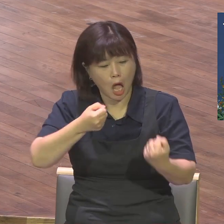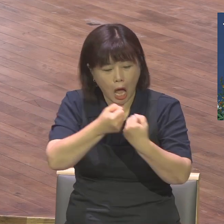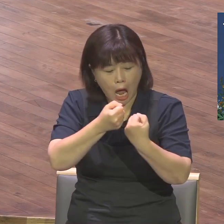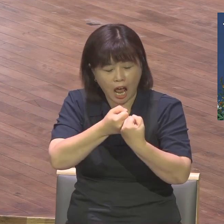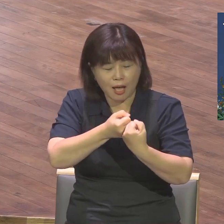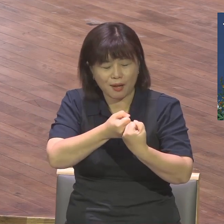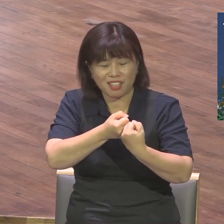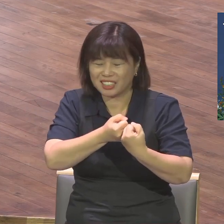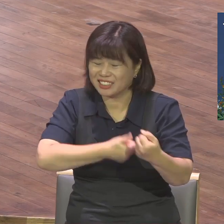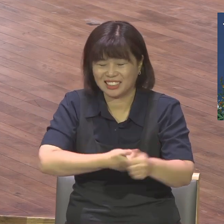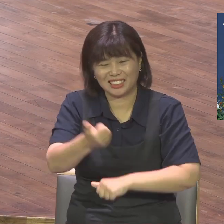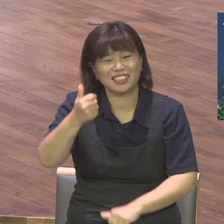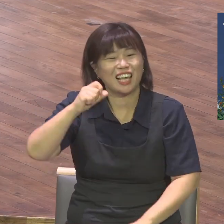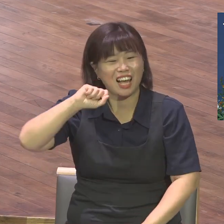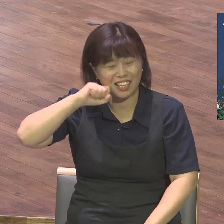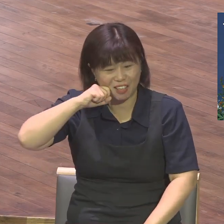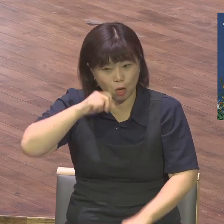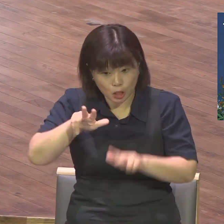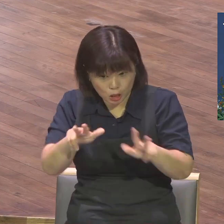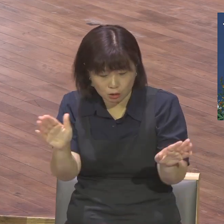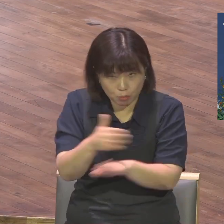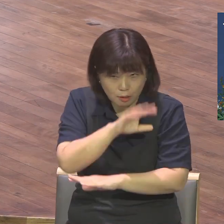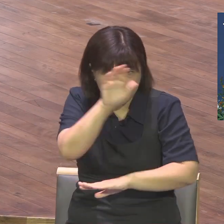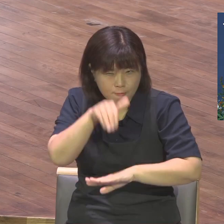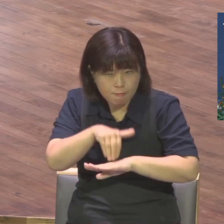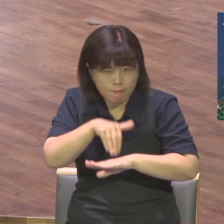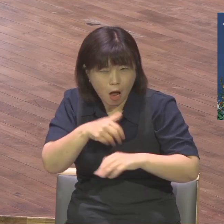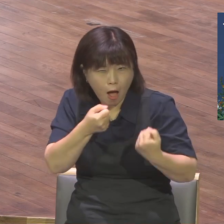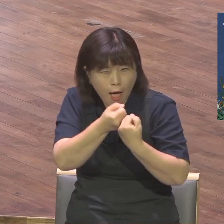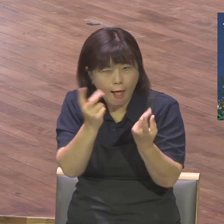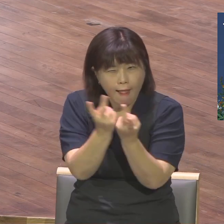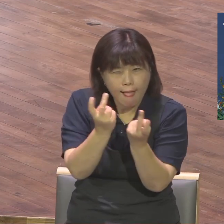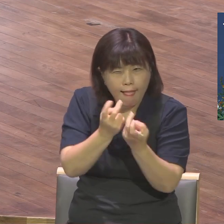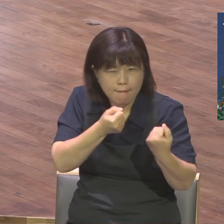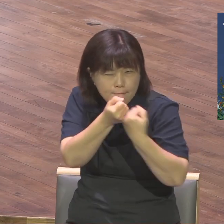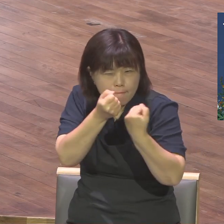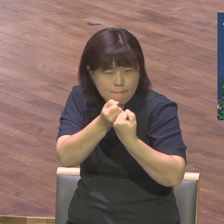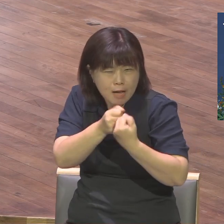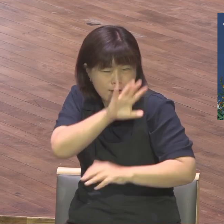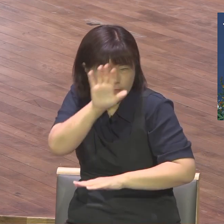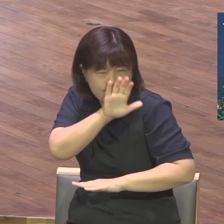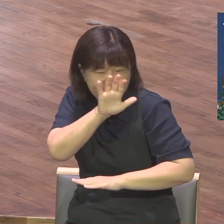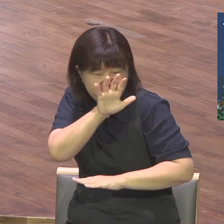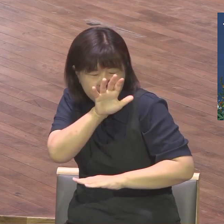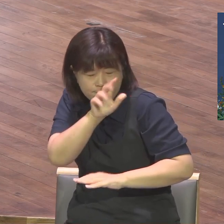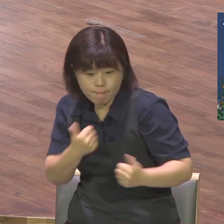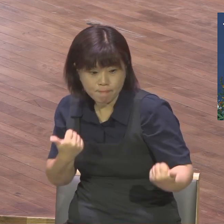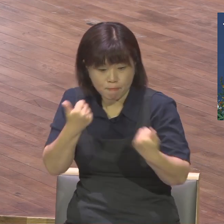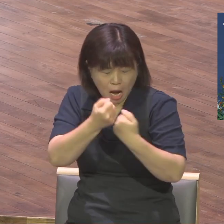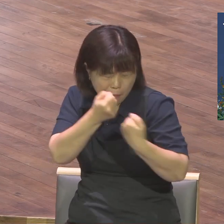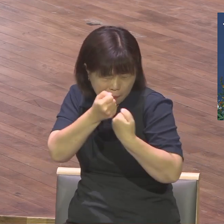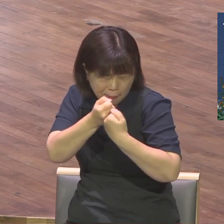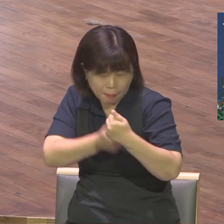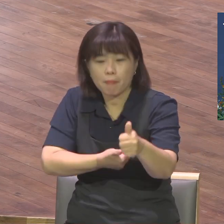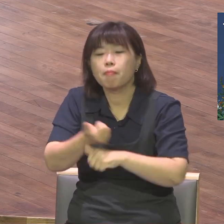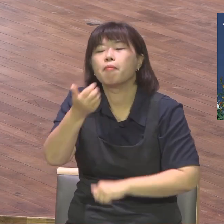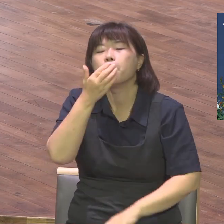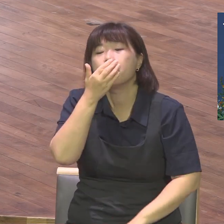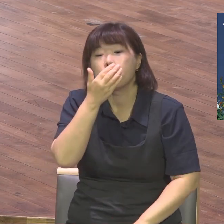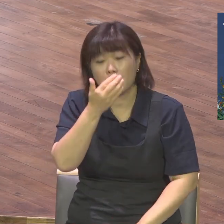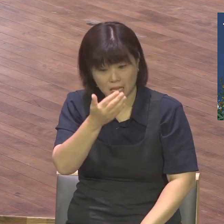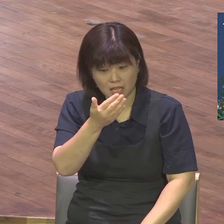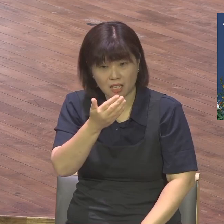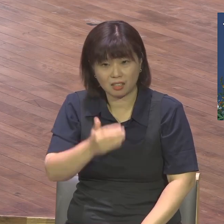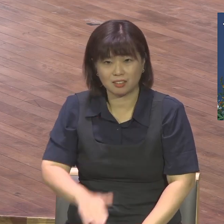갈수록 사탄의 전략은 겸허하기 때문에 우리가 영적 전쟁에서 완벽하게 승리하기 위해서는